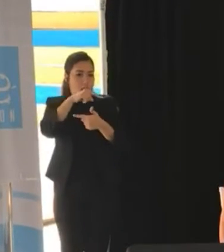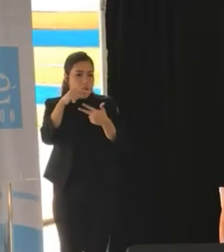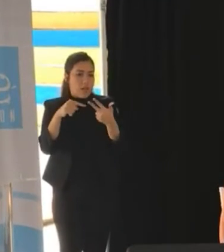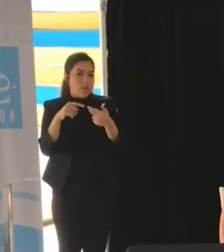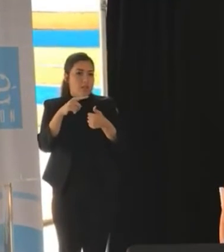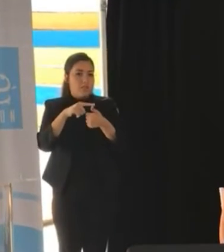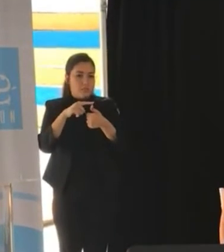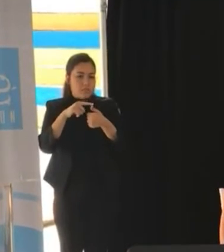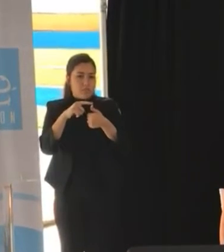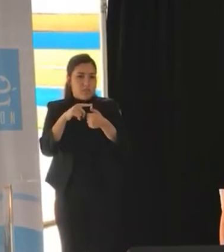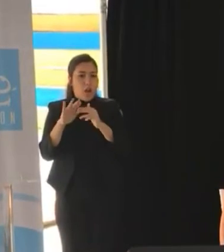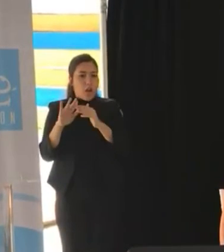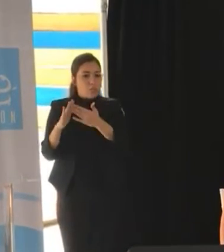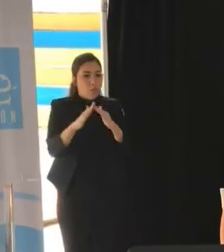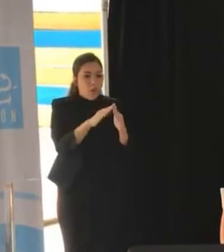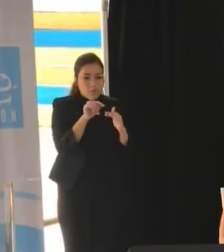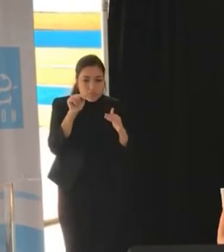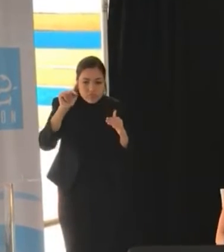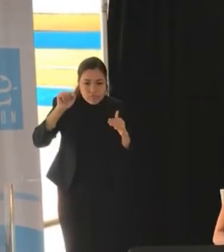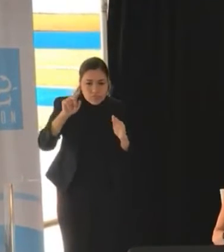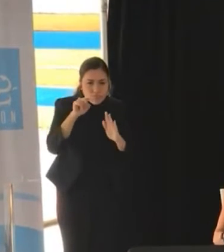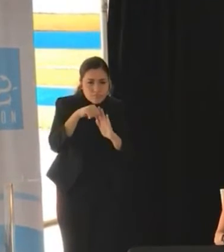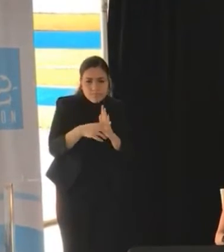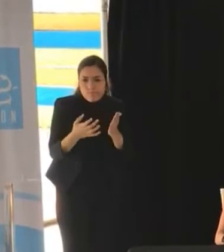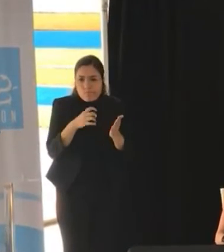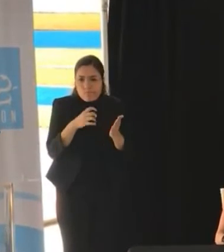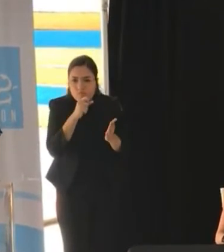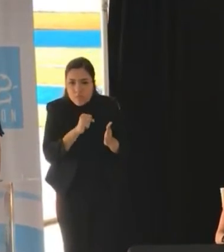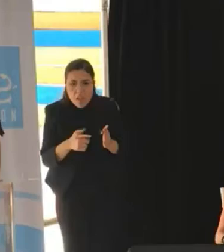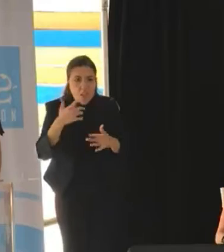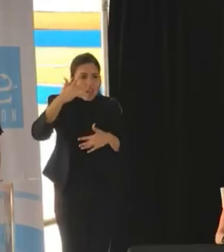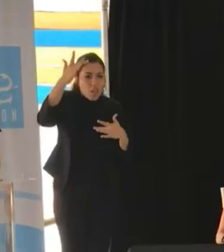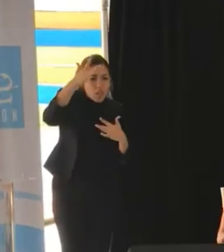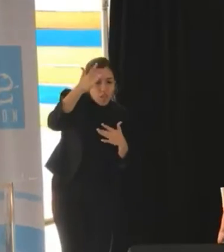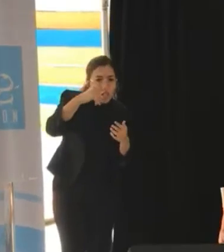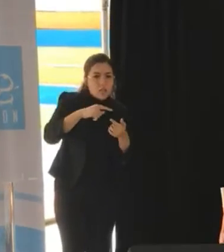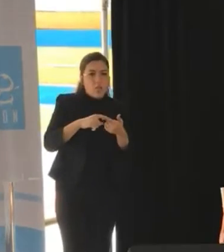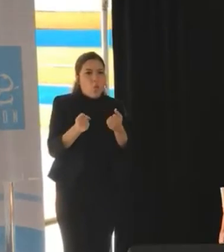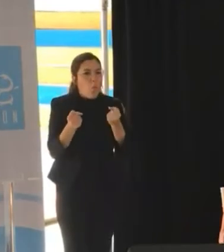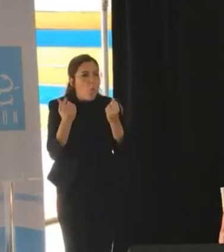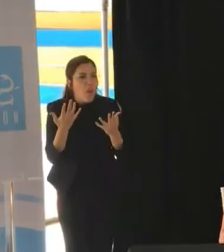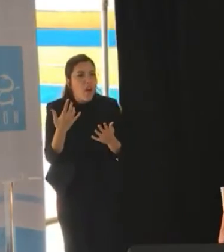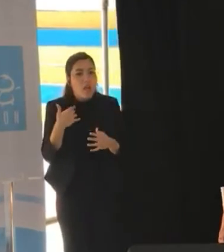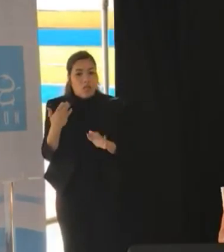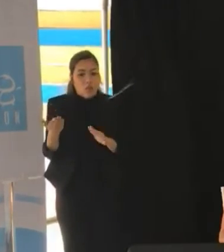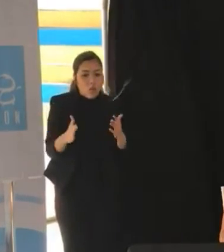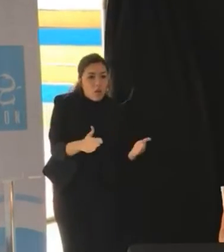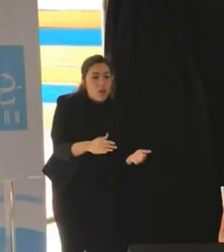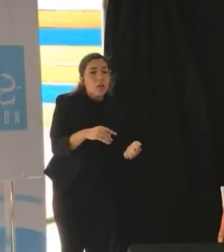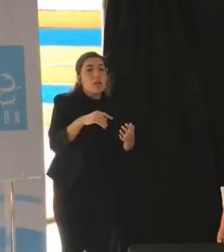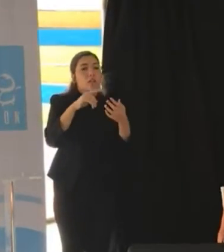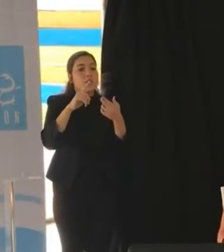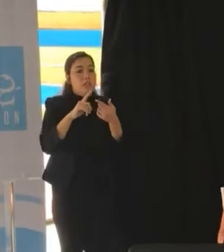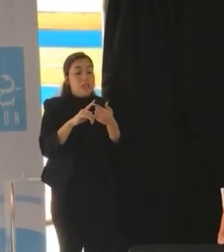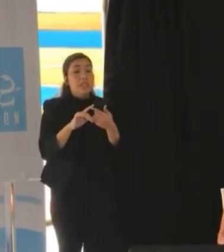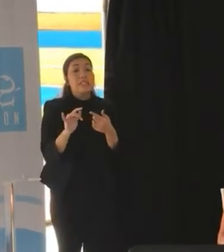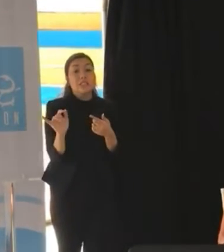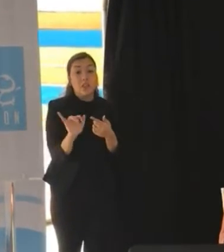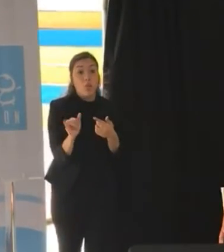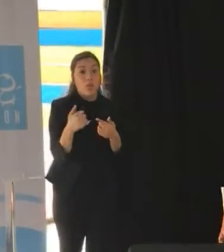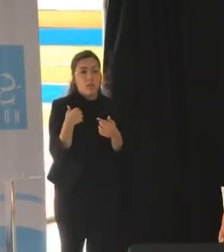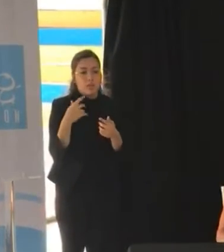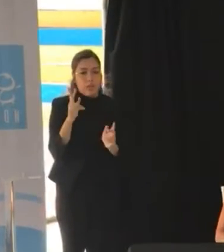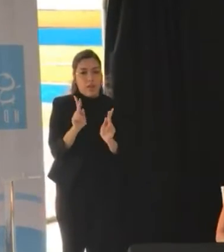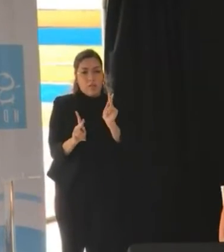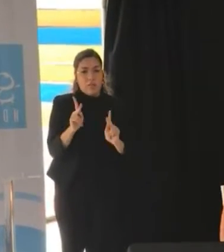densidad poblacional, densidad de casos, mortalidades y también capacidad de acceso. ¿Qué